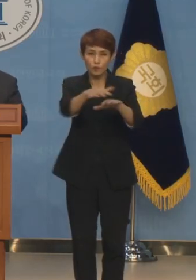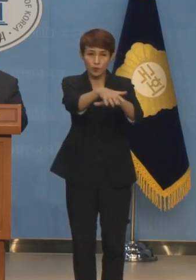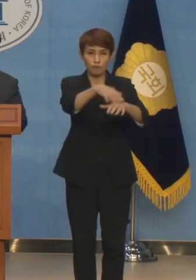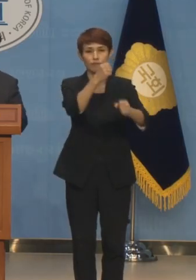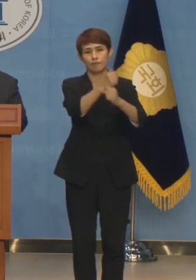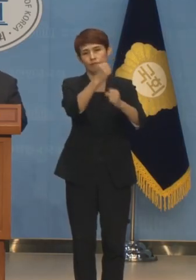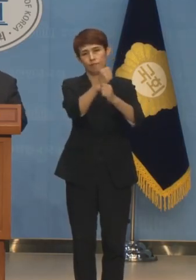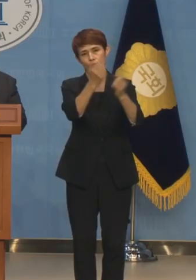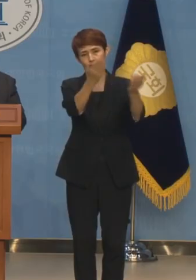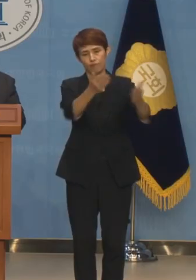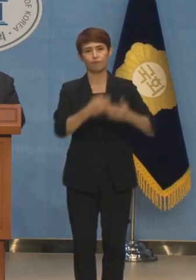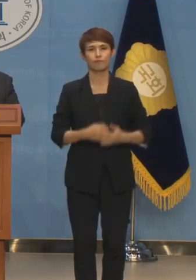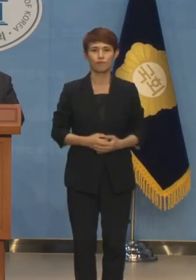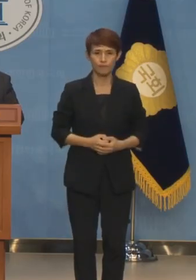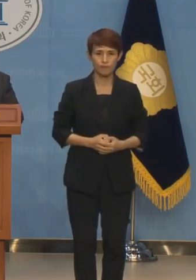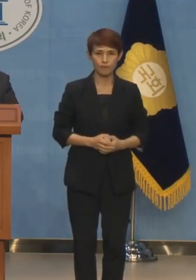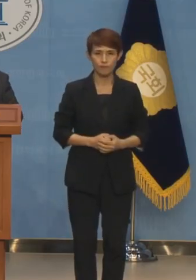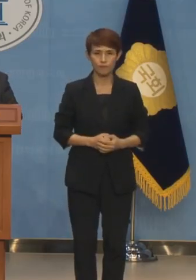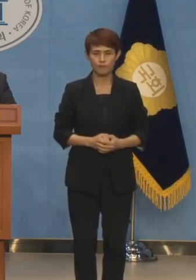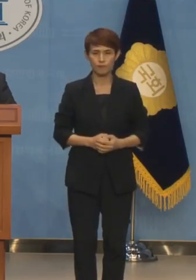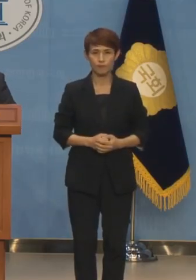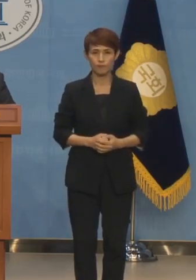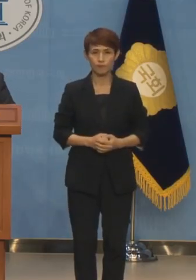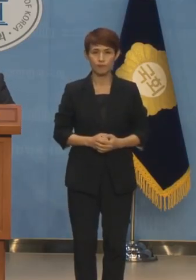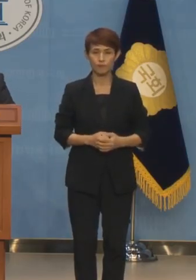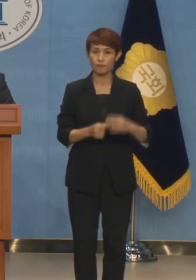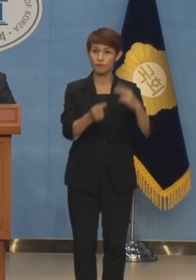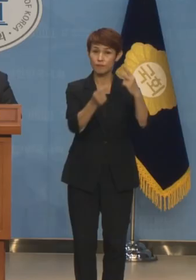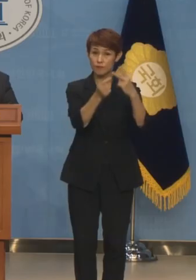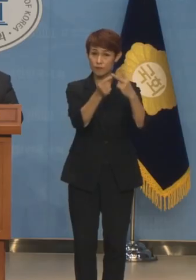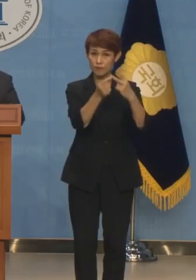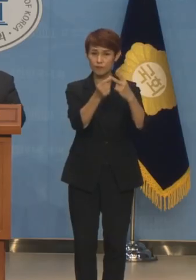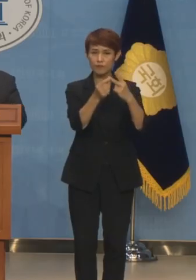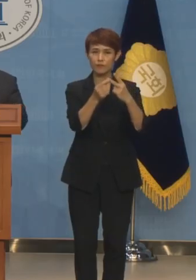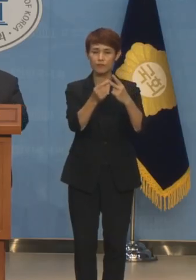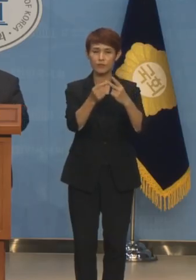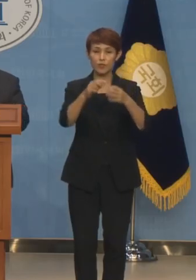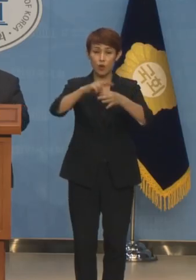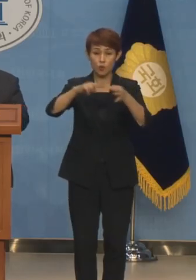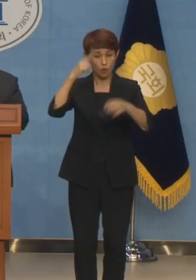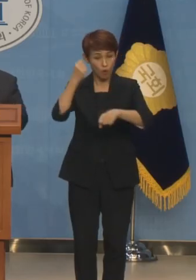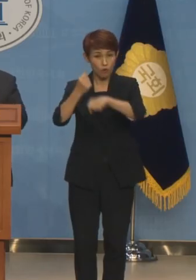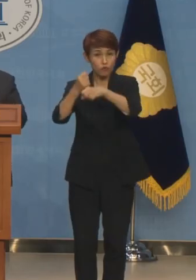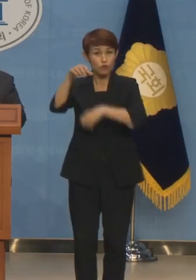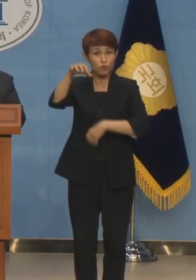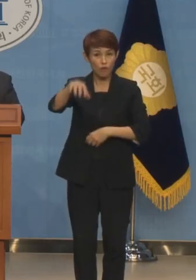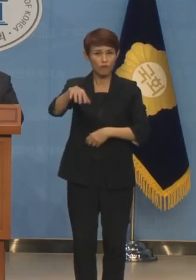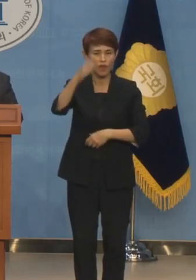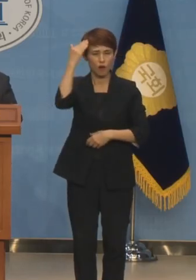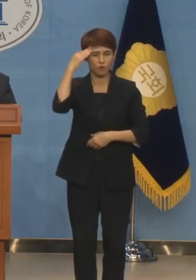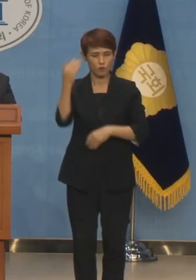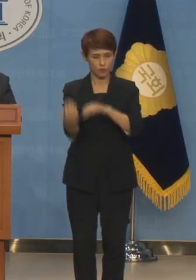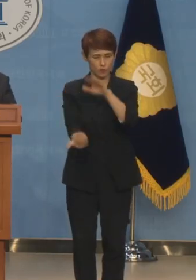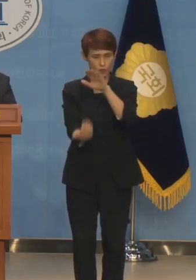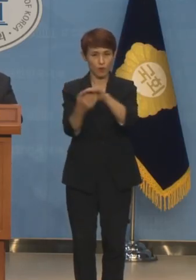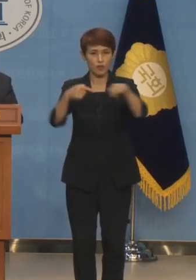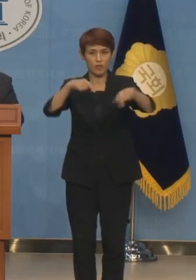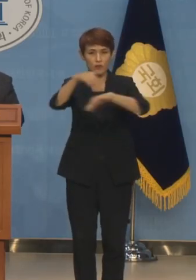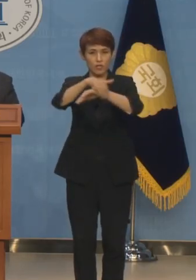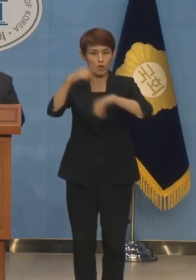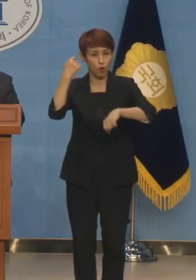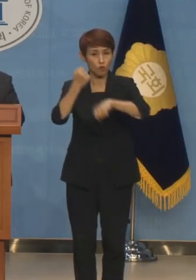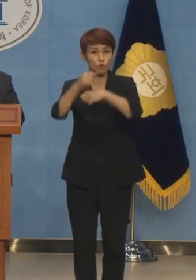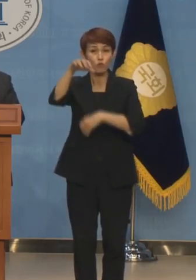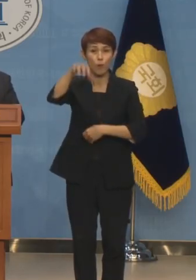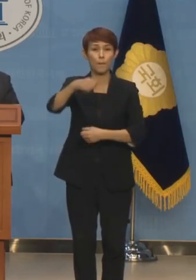조직으로 만들겠습니다. 다음으로 여의도 연구원이 우리나라 최고의 정책